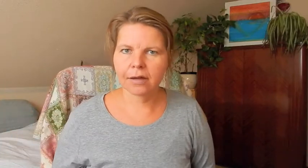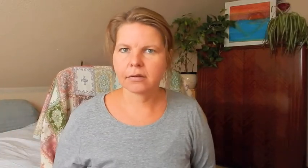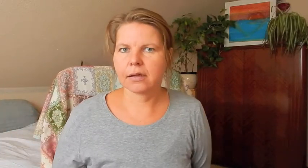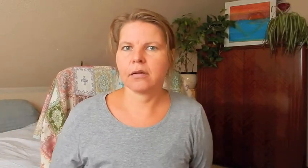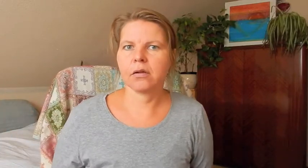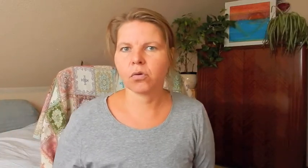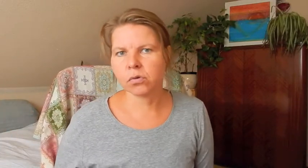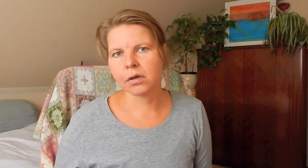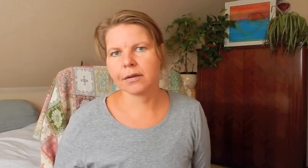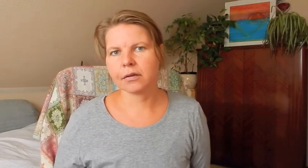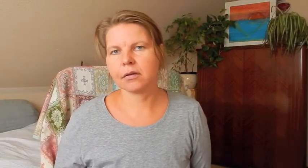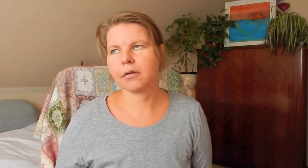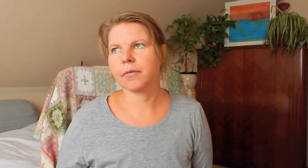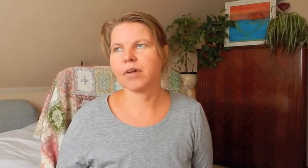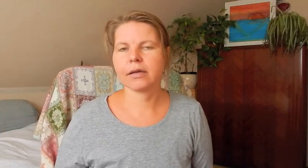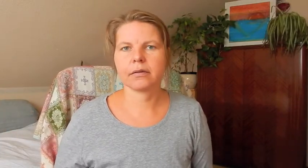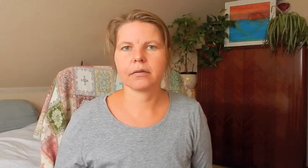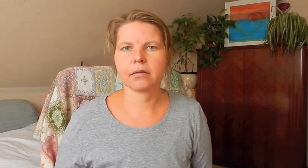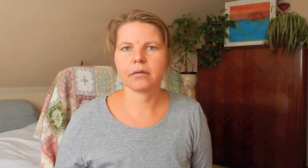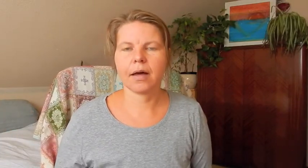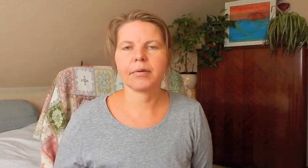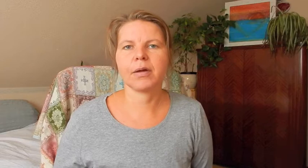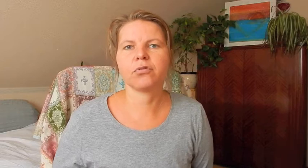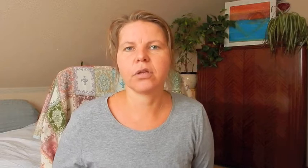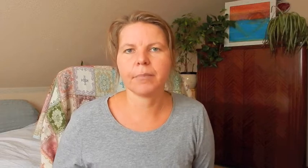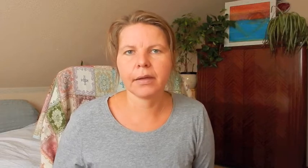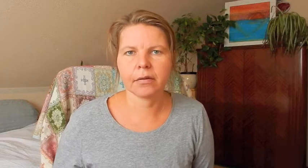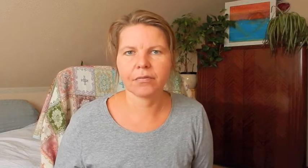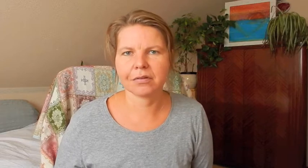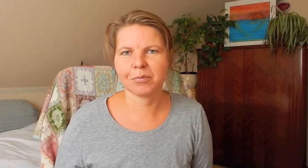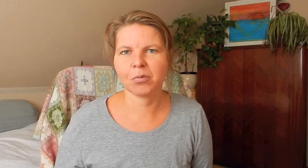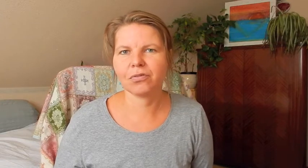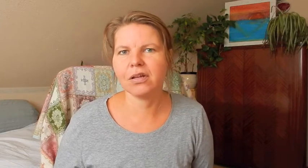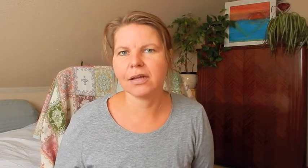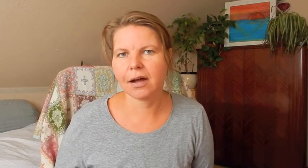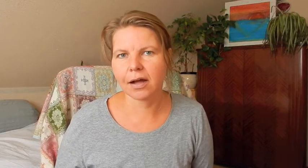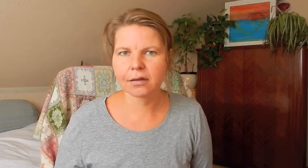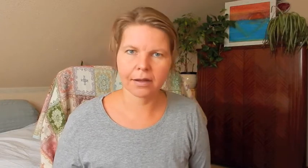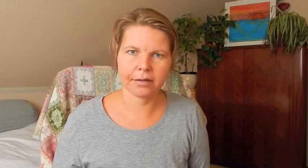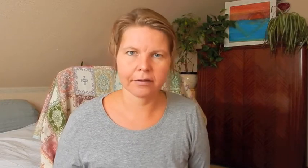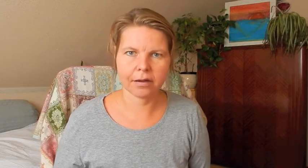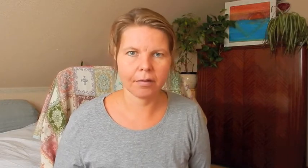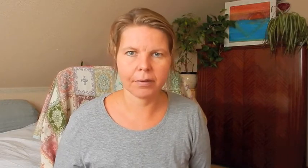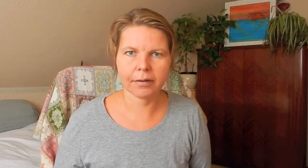hatte ich eine Ruhe, habe ich mein Fundament, was ich mir über viele Jahre angeeignet habe. Ja? Ich